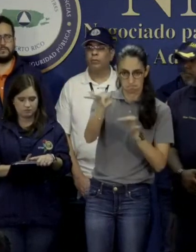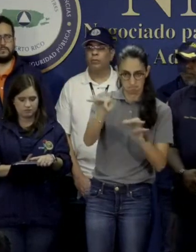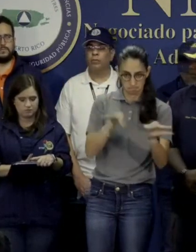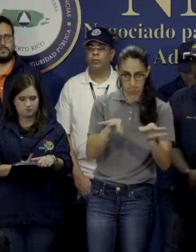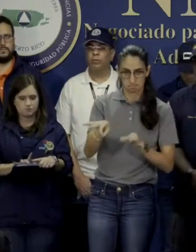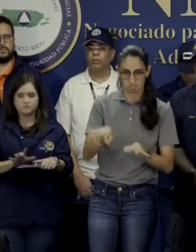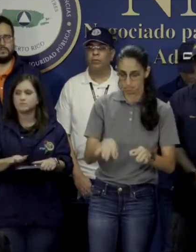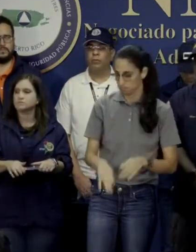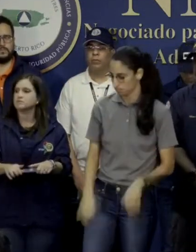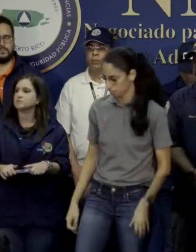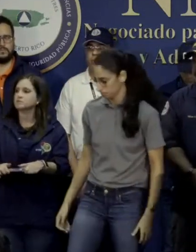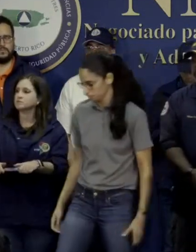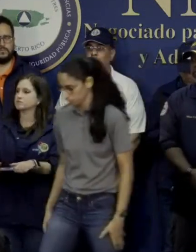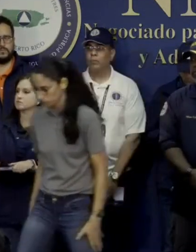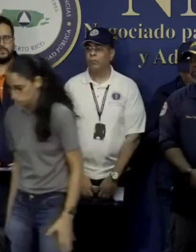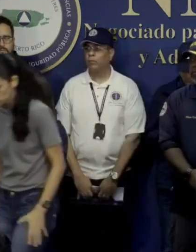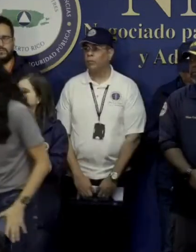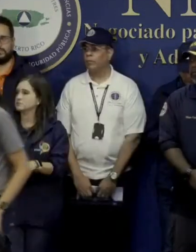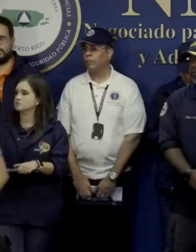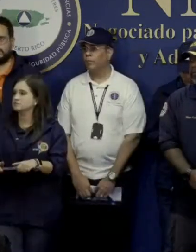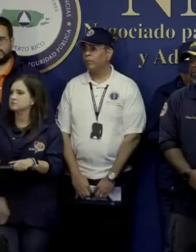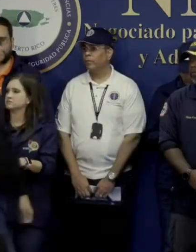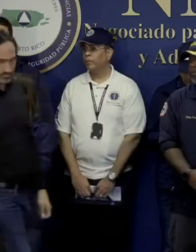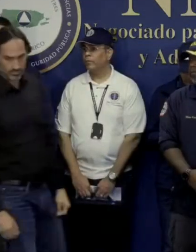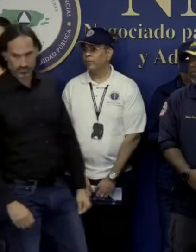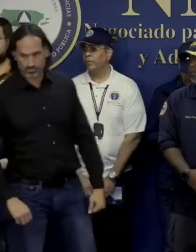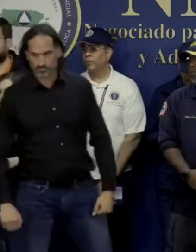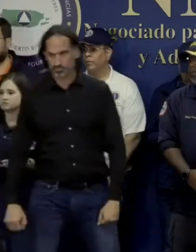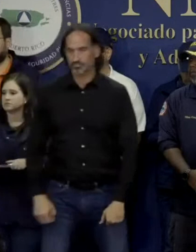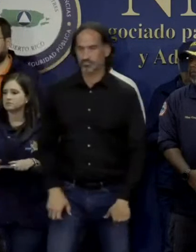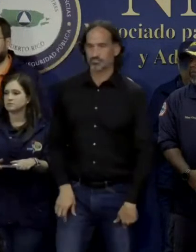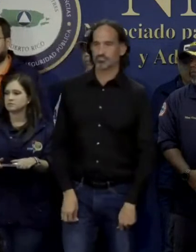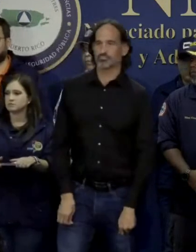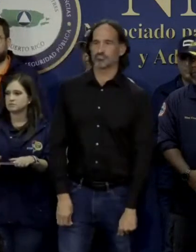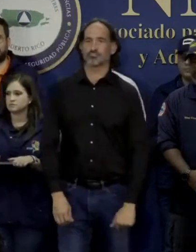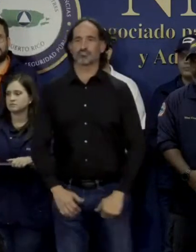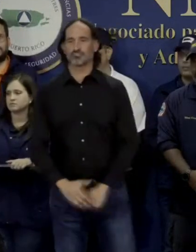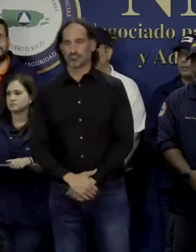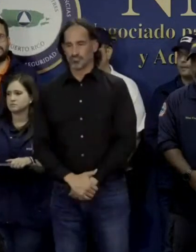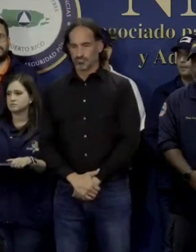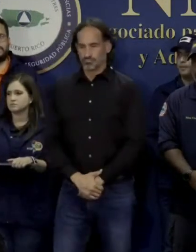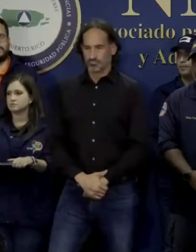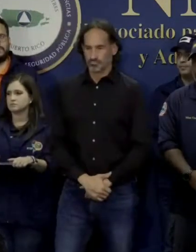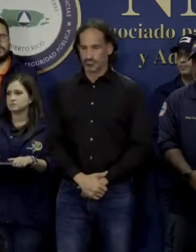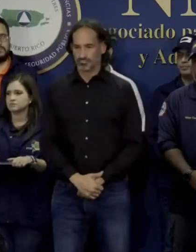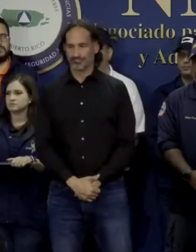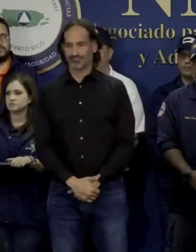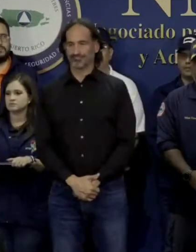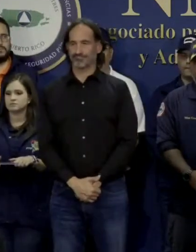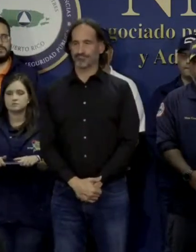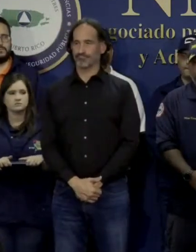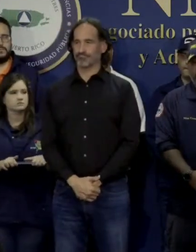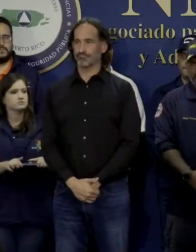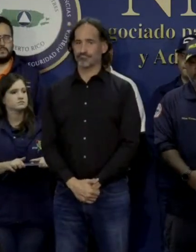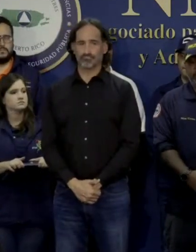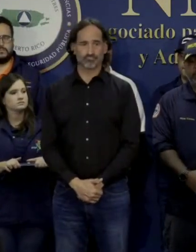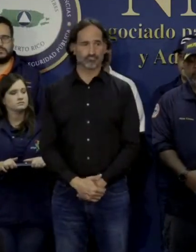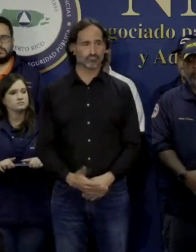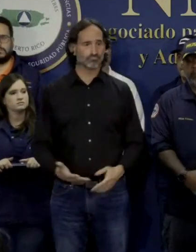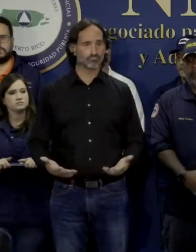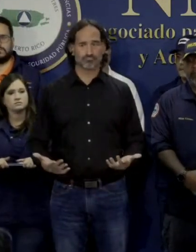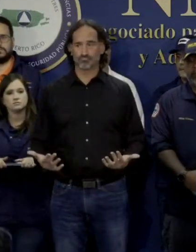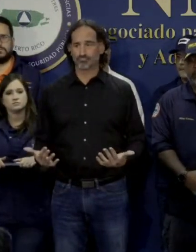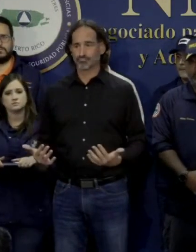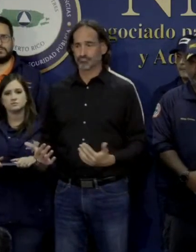otros. Bien, vamos a comenzar entonces con Telenoticias y luego tengo Cyber. Buenos días,